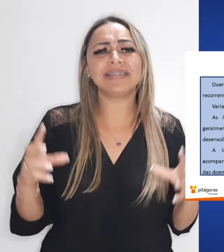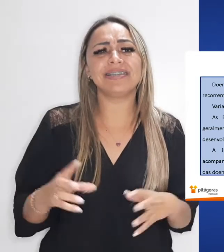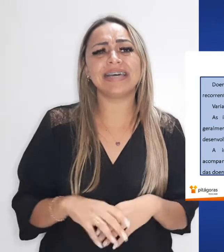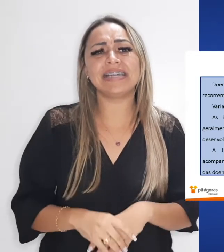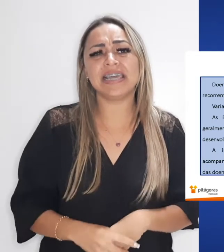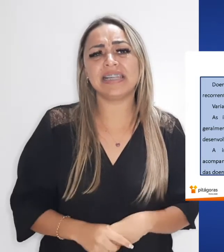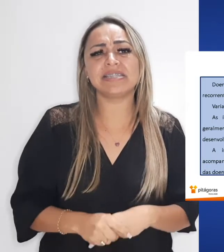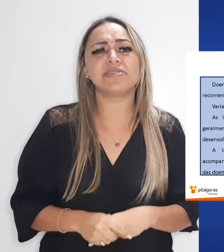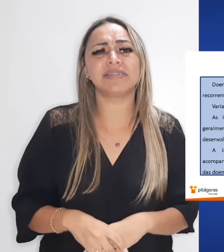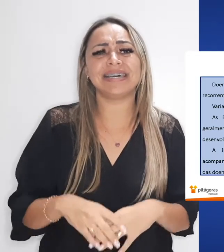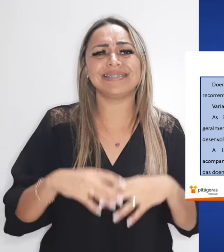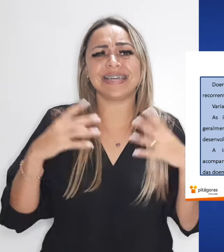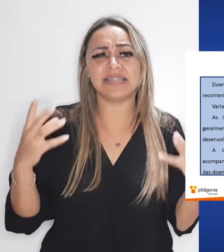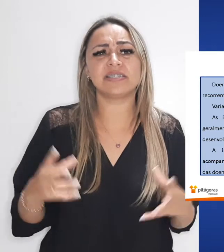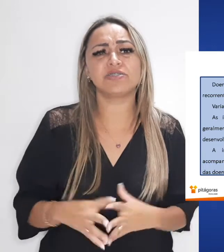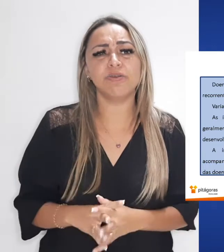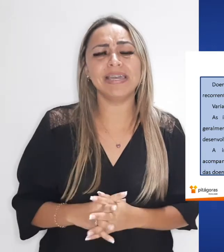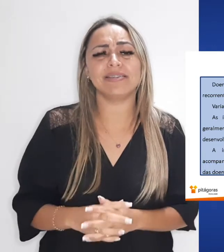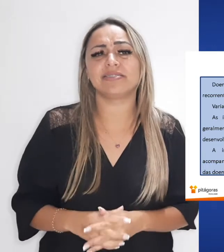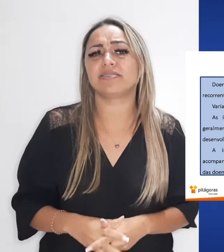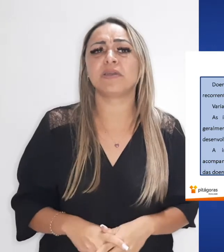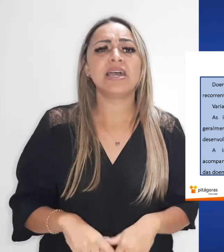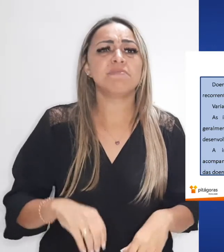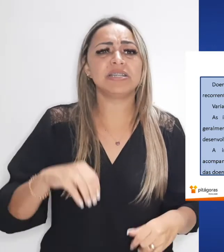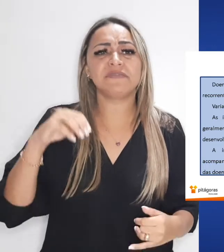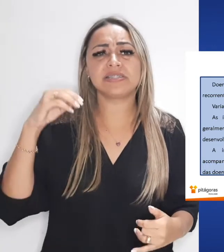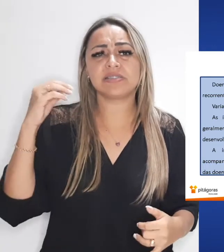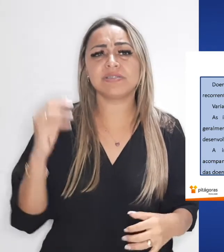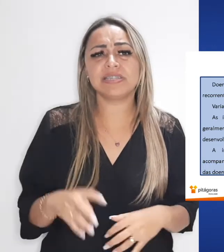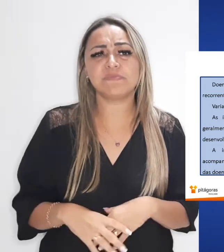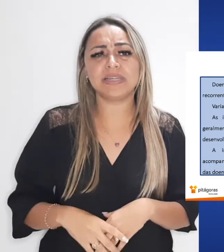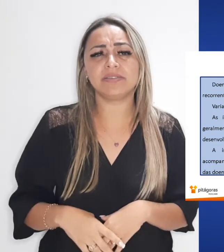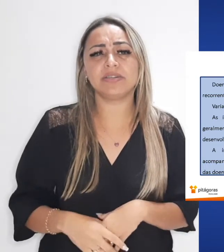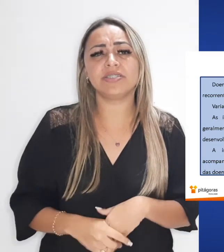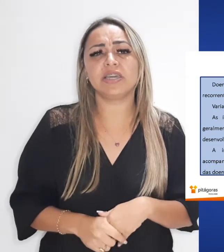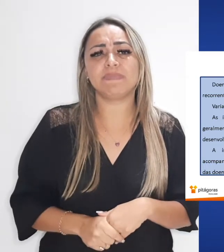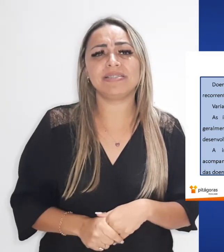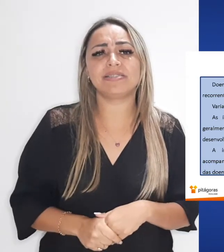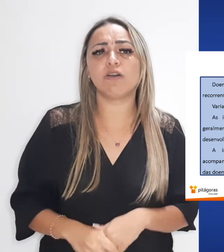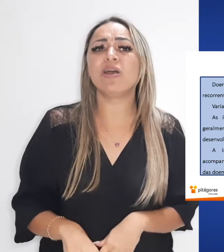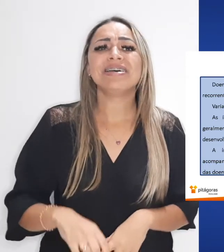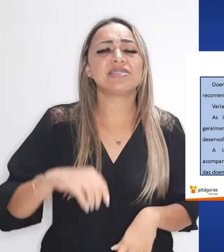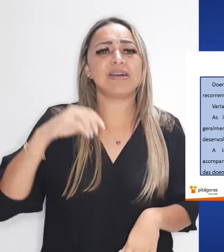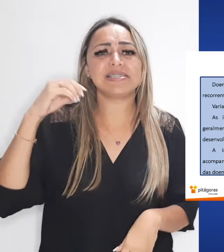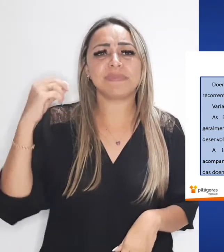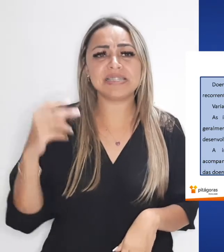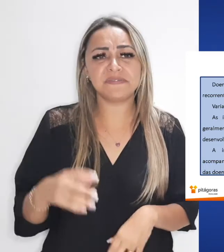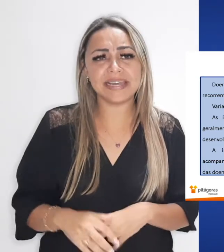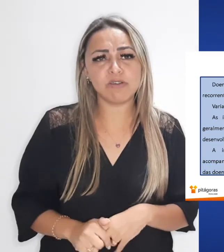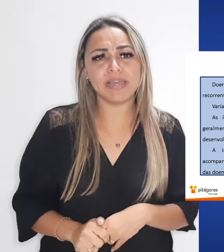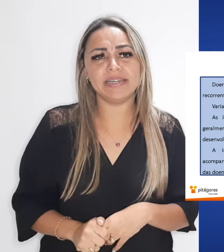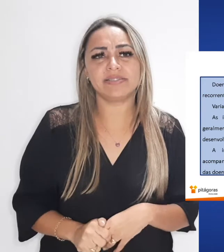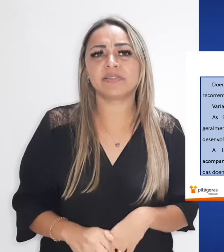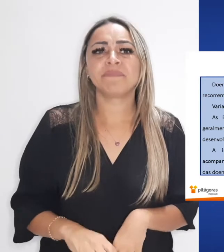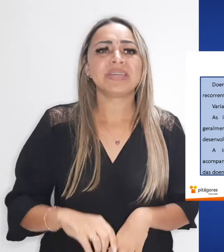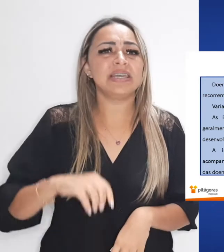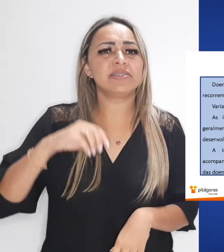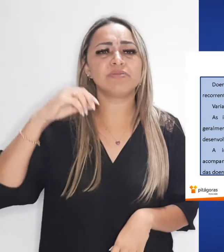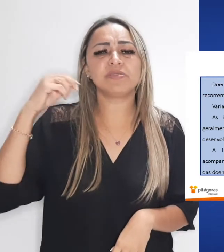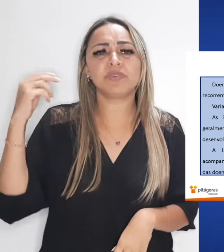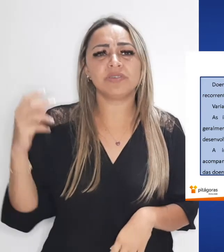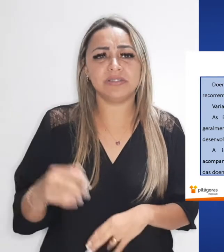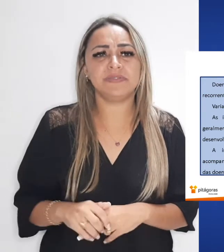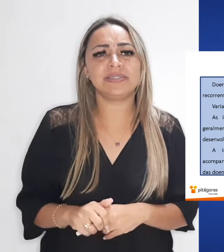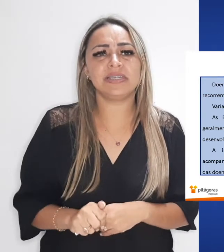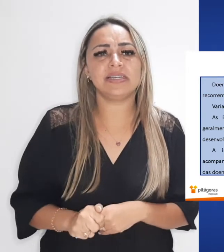morbidade e mortalidade relacionadas a essas doenças. Manifestações respiratórias de repetição são as mais frequentes